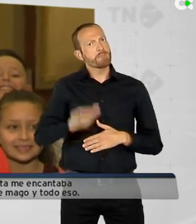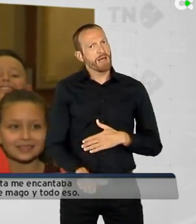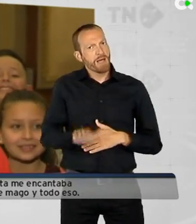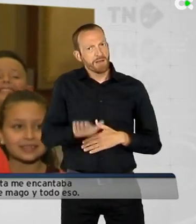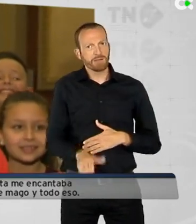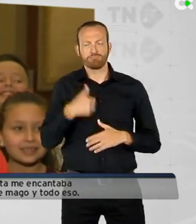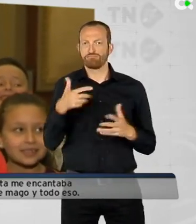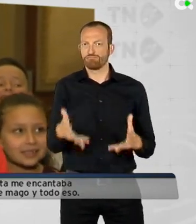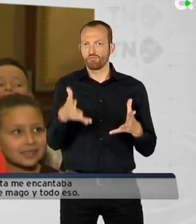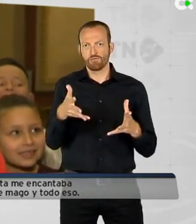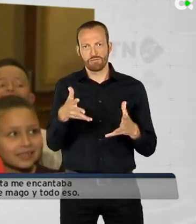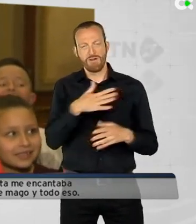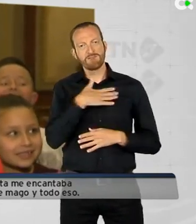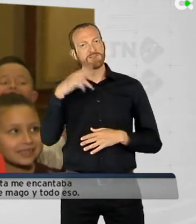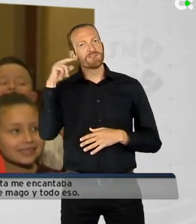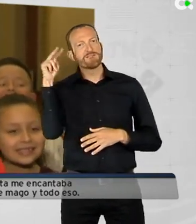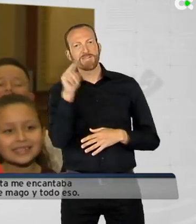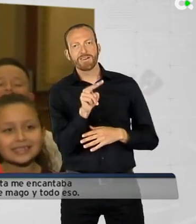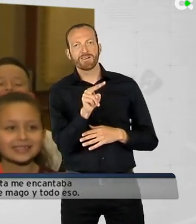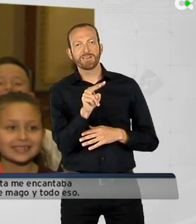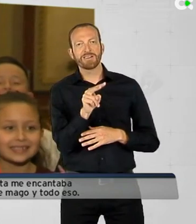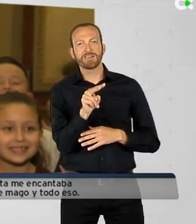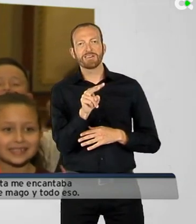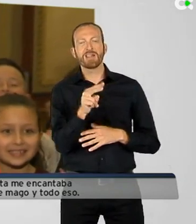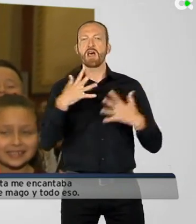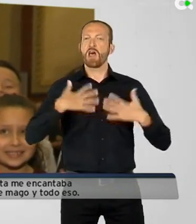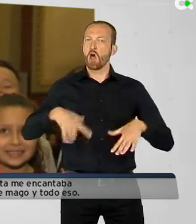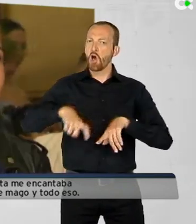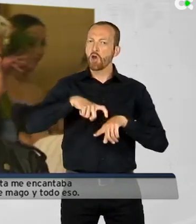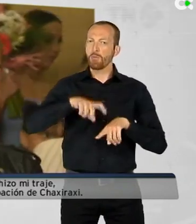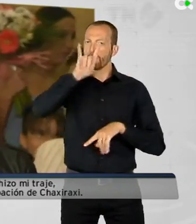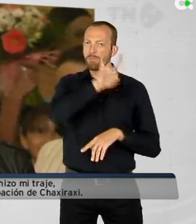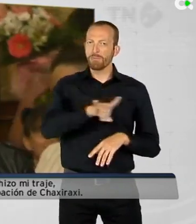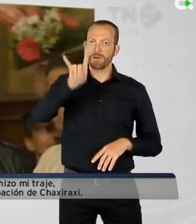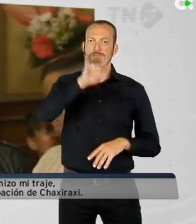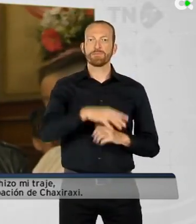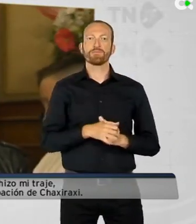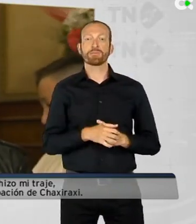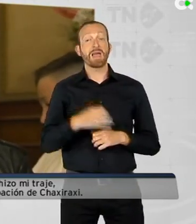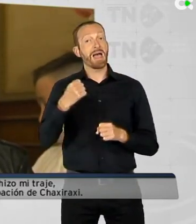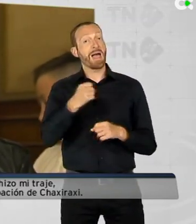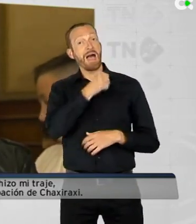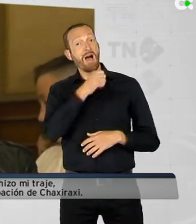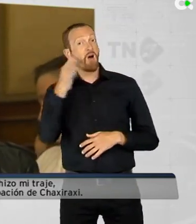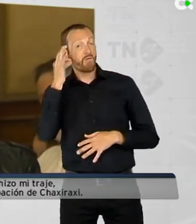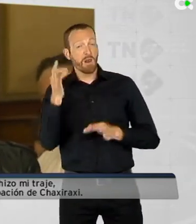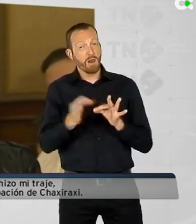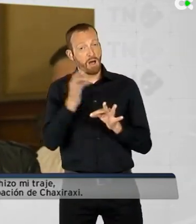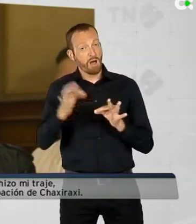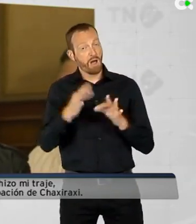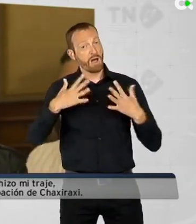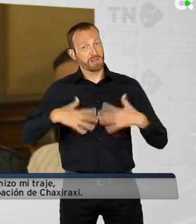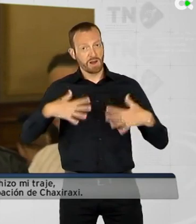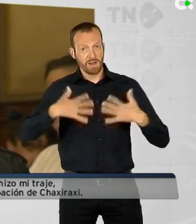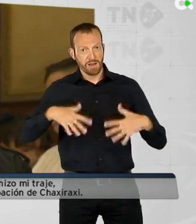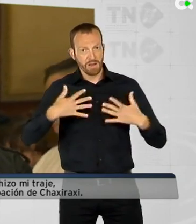me encantaba ver a los trajes de mago y todo eso. Mi abuela hizo mi traje, está en la agrupación del